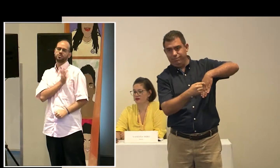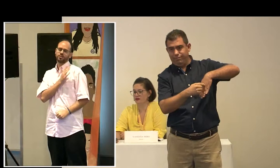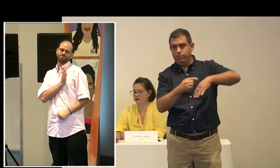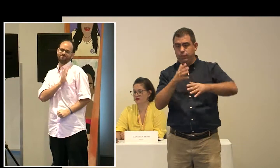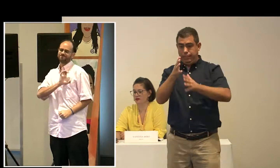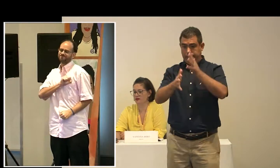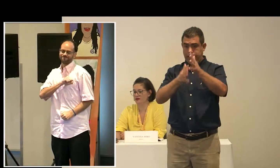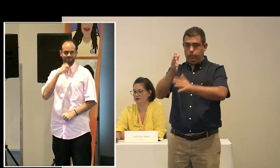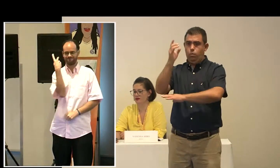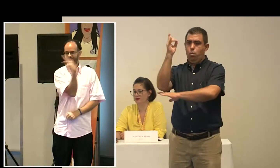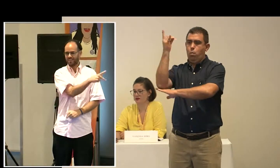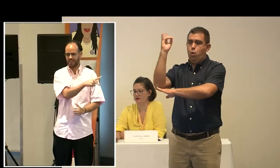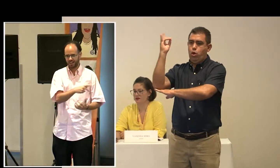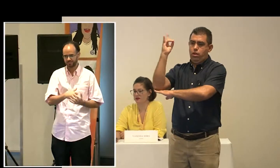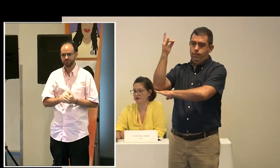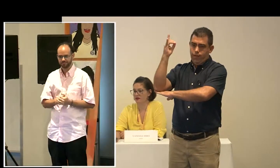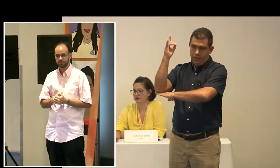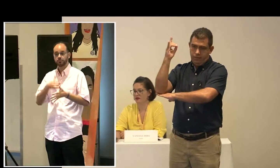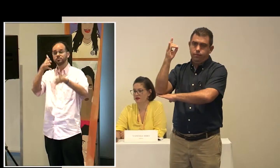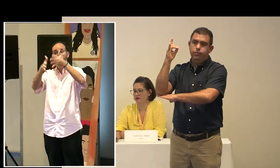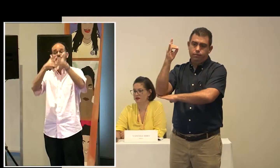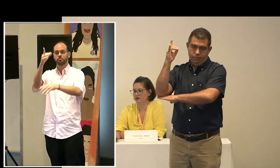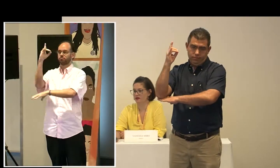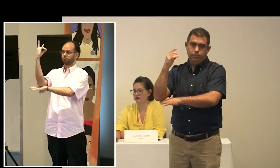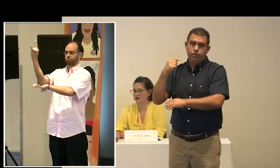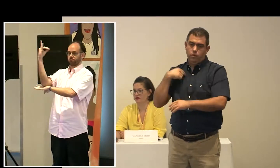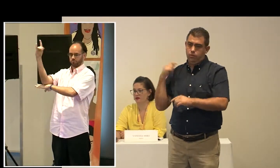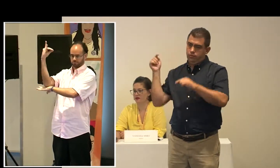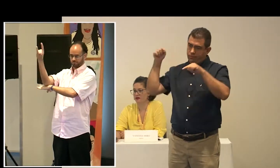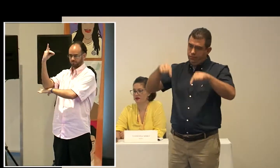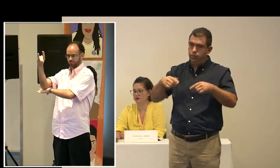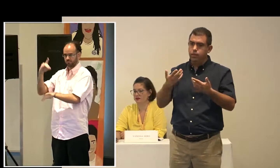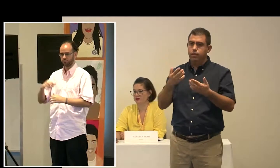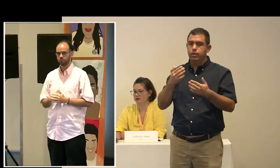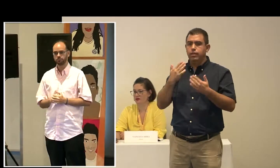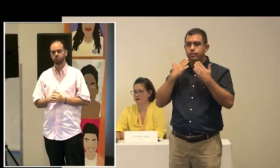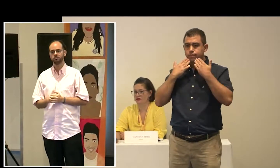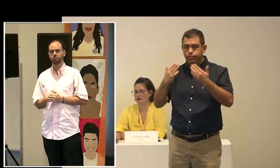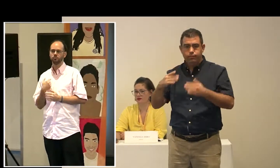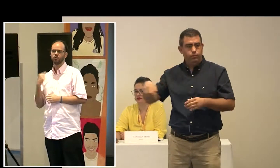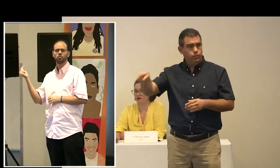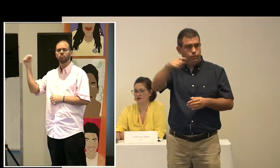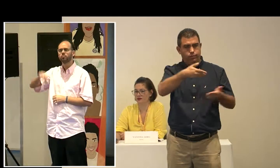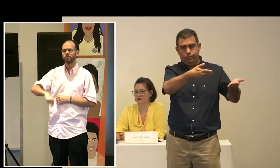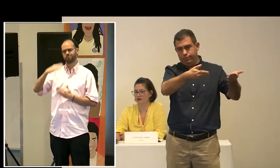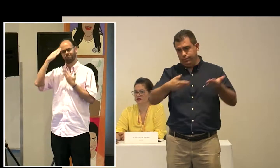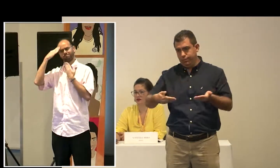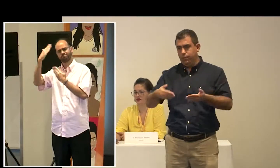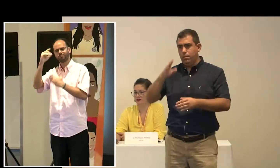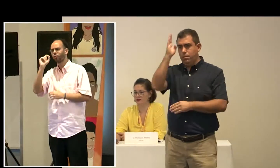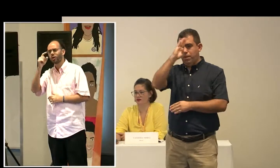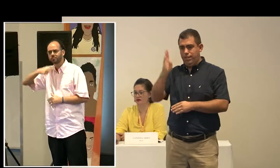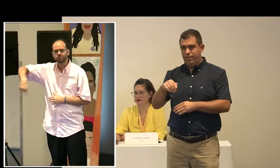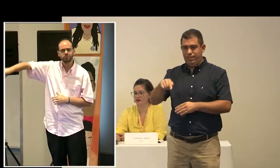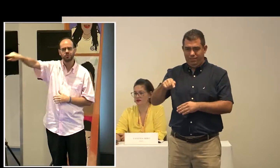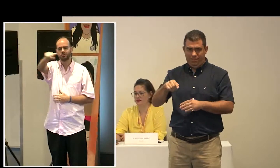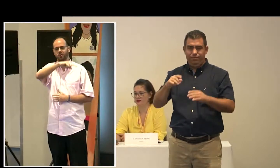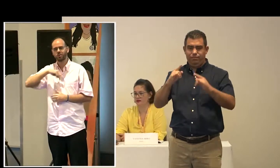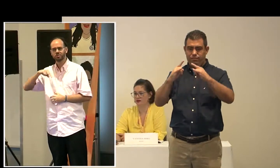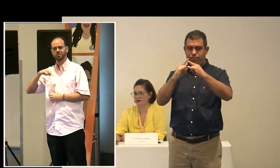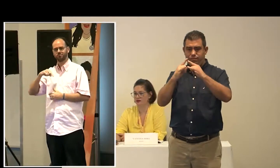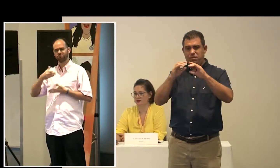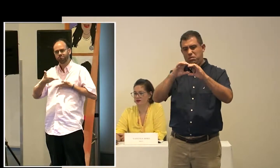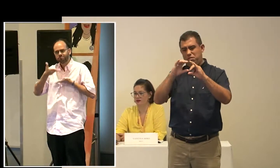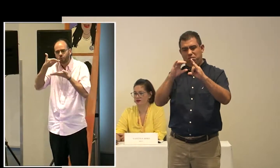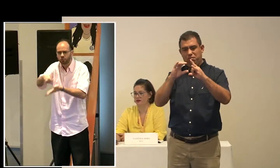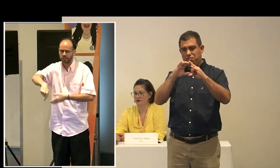Bem, eu moro na Bolívia mesmo, eu amo aquele lugar. O sinal é esse, Bolívia. Eu vim aqui hoje, eu